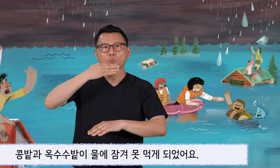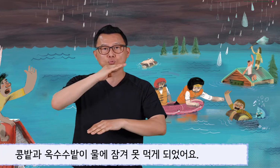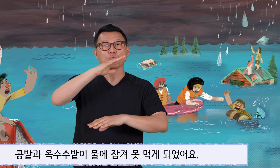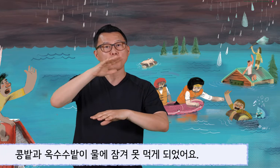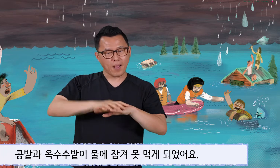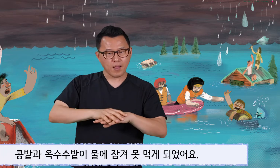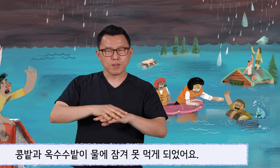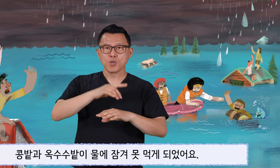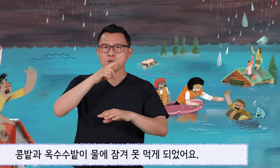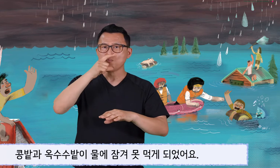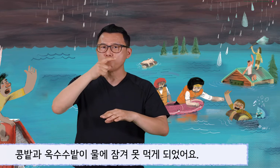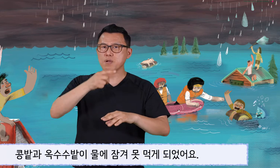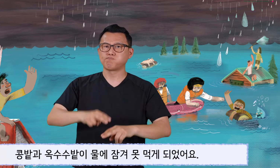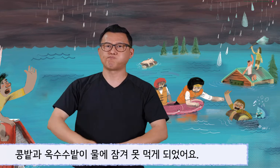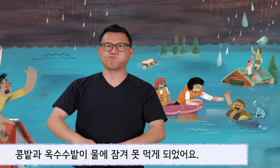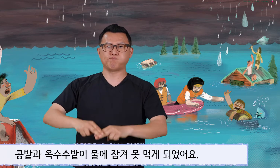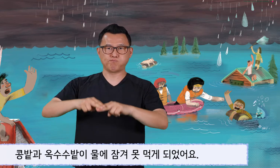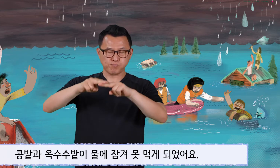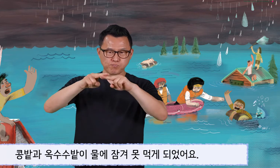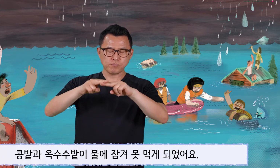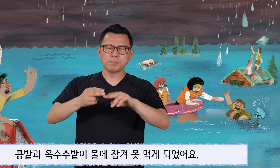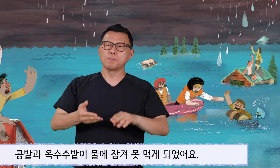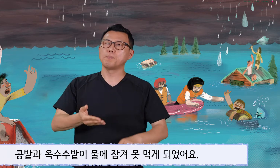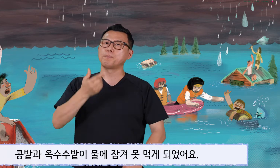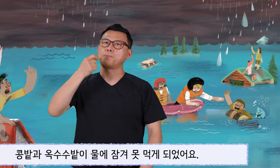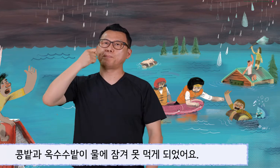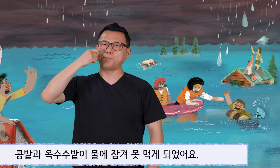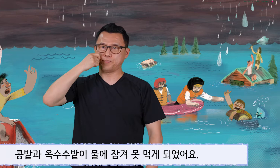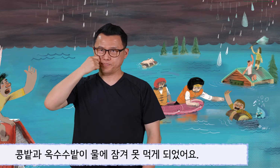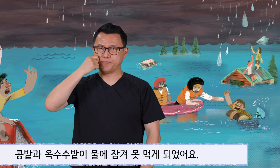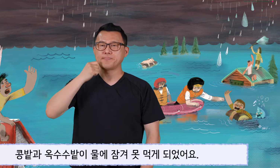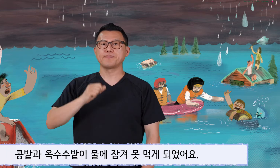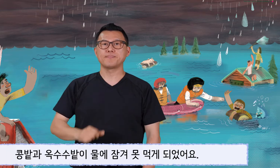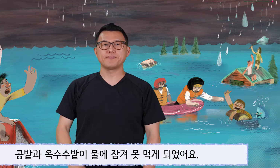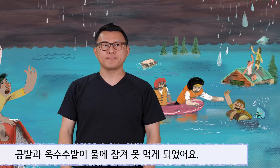콩밭과 옥수수밭이 물에 잠겨 못 먹게 되었어요.